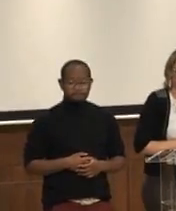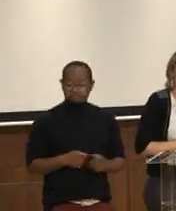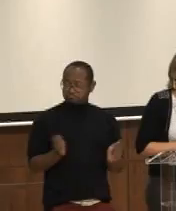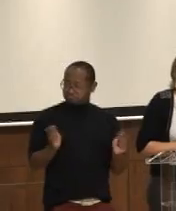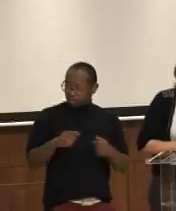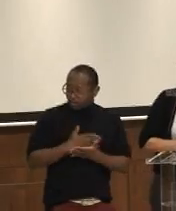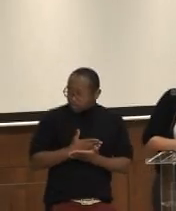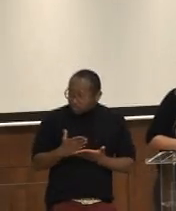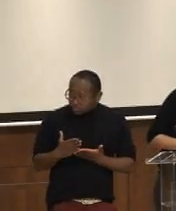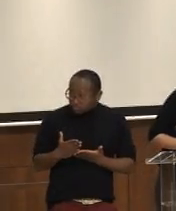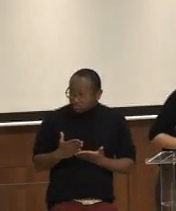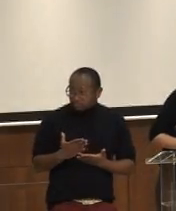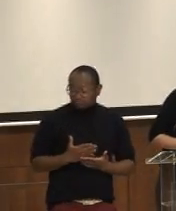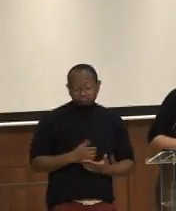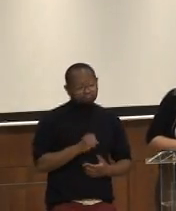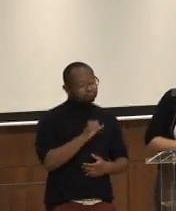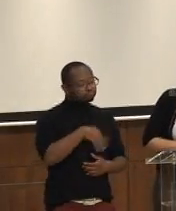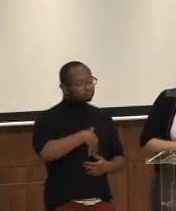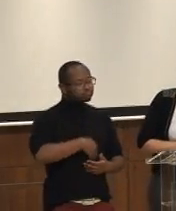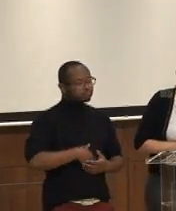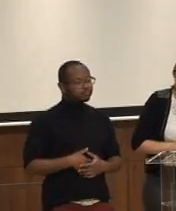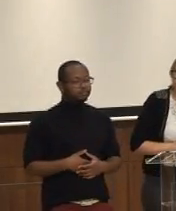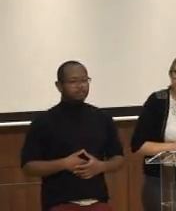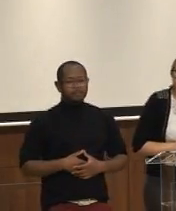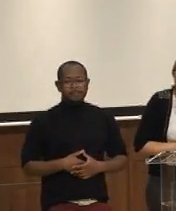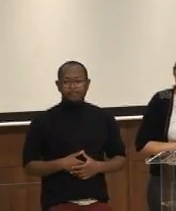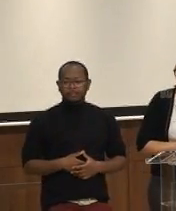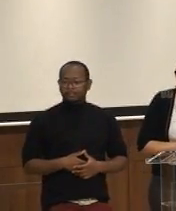Podemos começar? Professor Elcio.